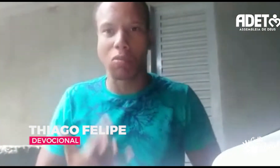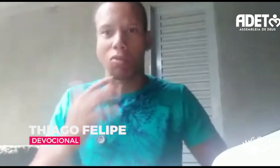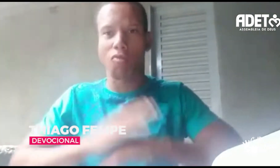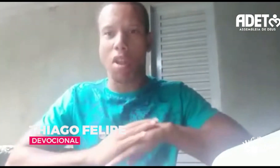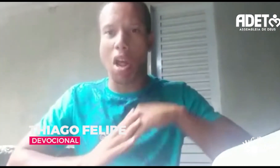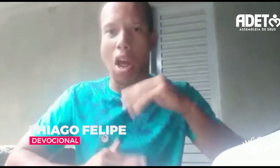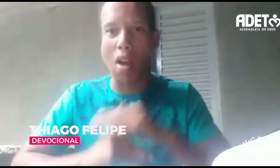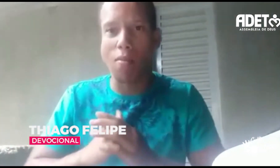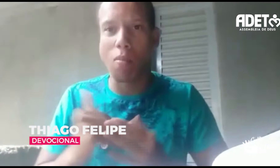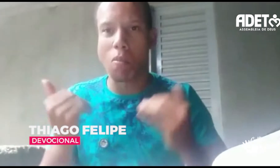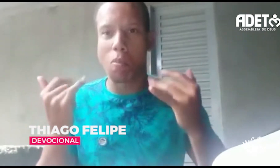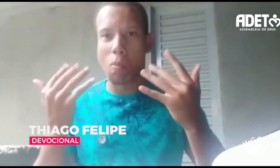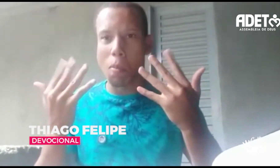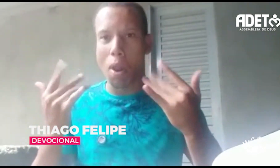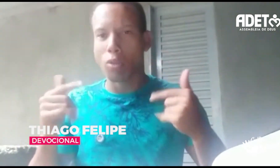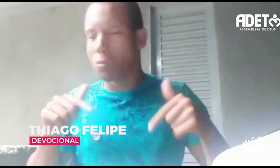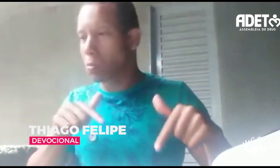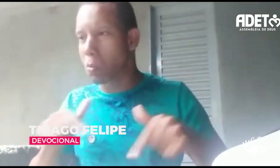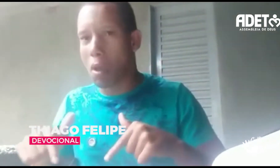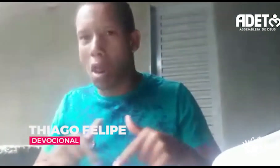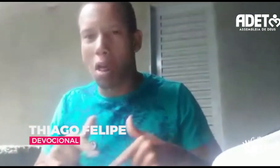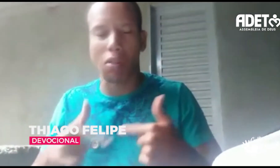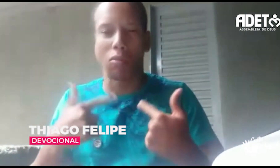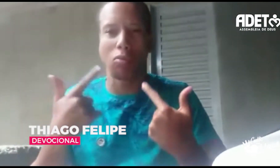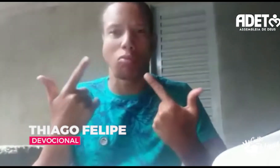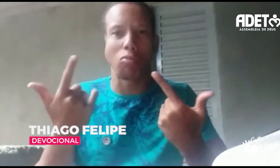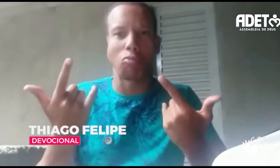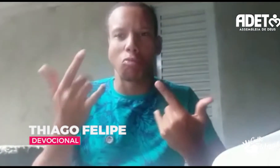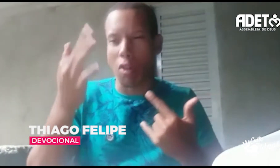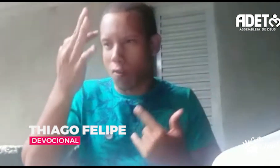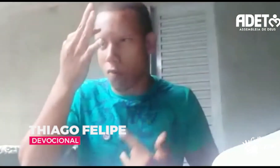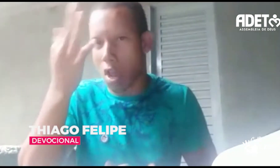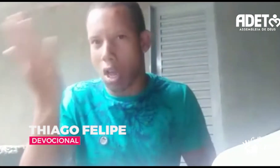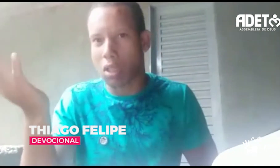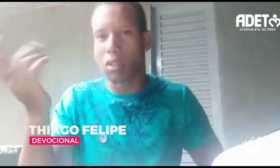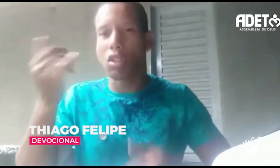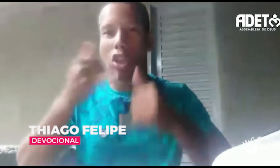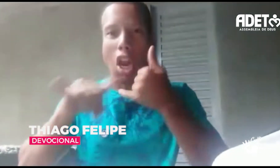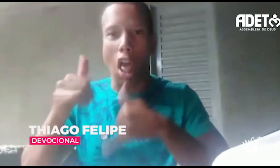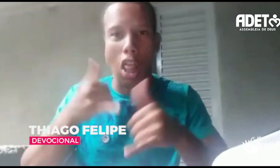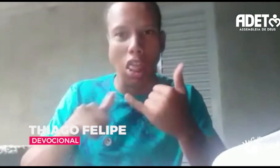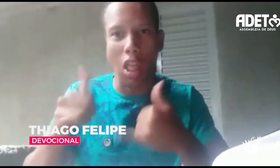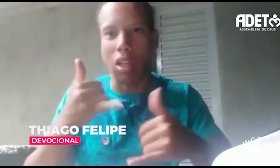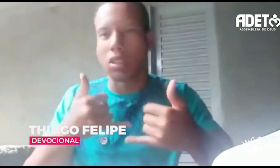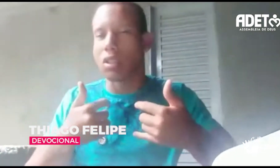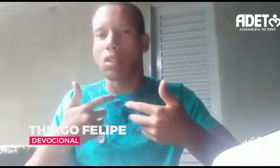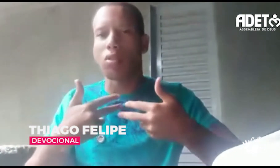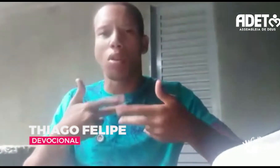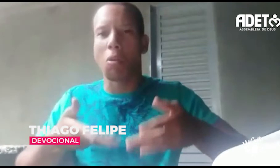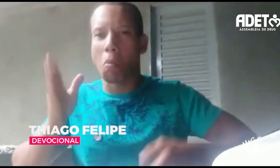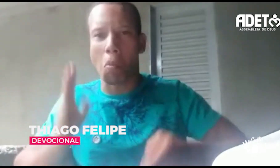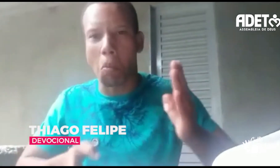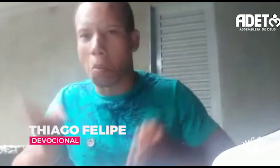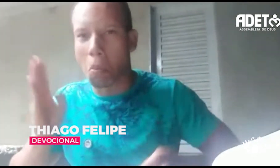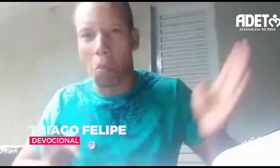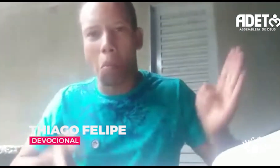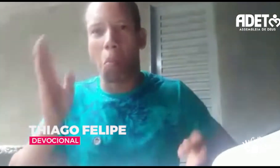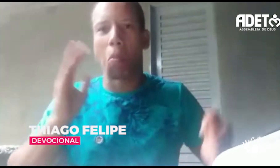vida, nossa saúde, a nossa profissão, nosso trabalho, renovar a nossa fé, renova as nossas energias para irmos